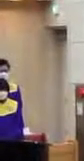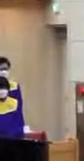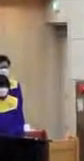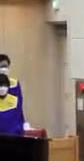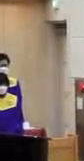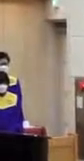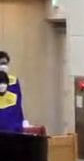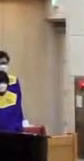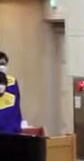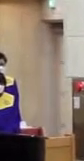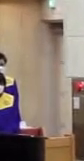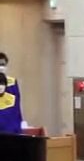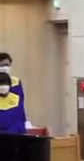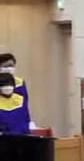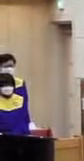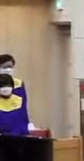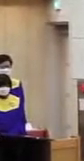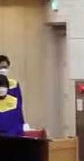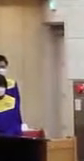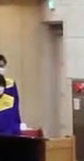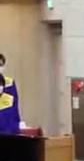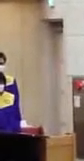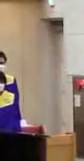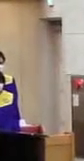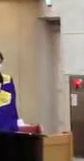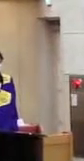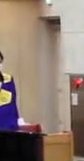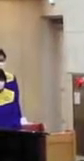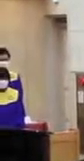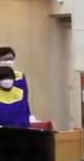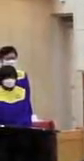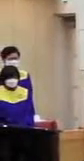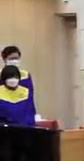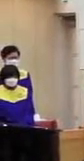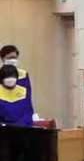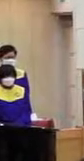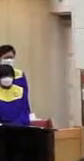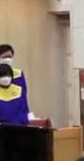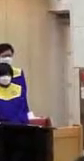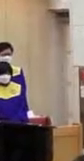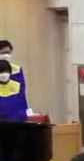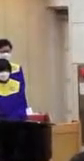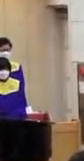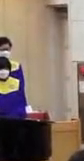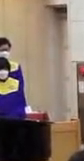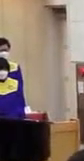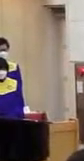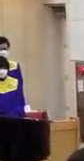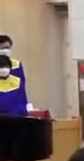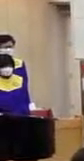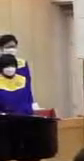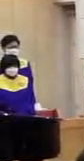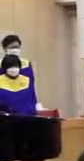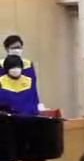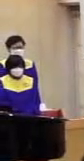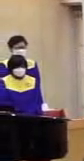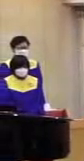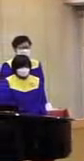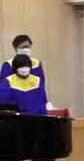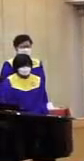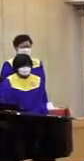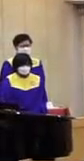일터마다 믿음의 사람이 있음으로 말미암아 흥망하는 역사가 있도록 인도하여 주시옵소서. 지금 고백한